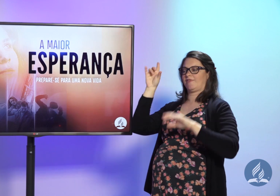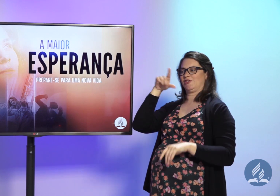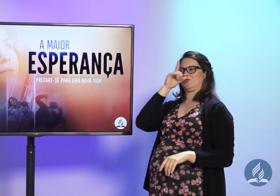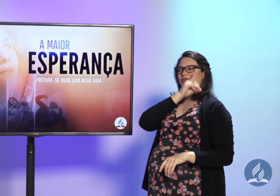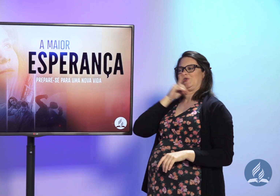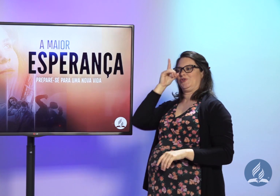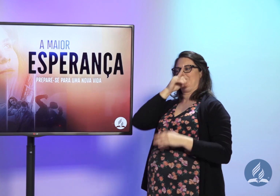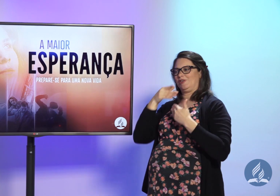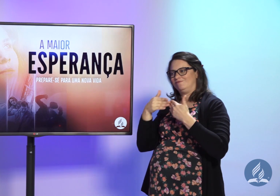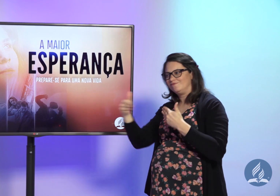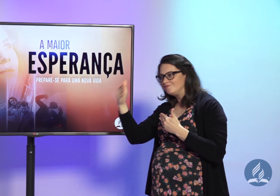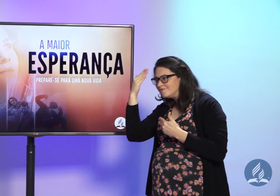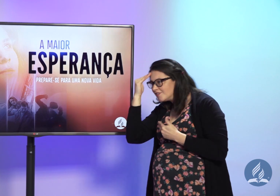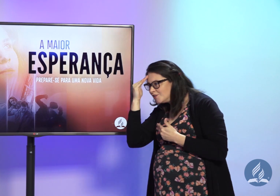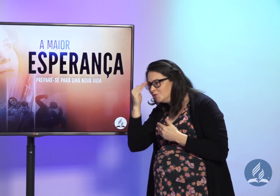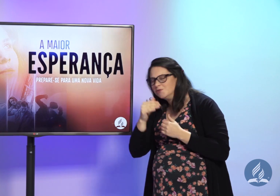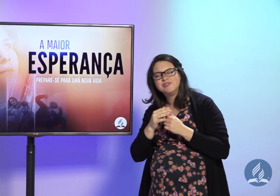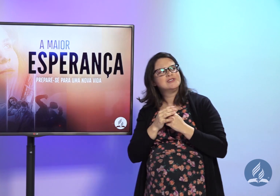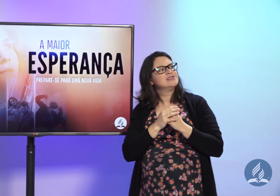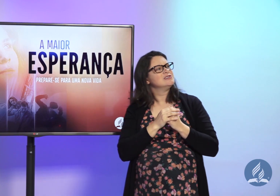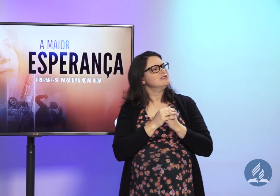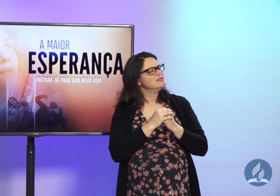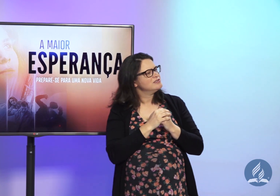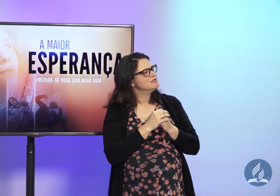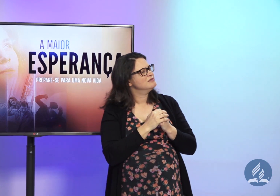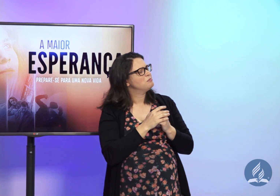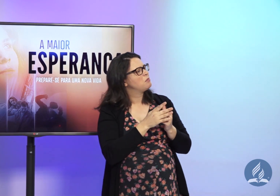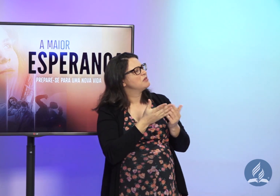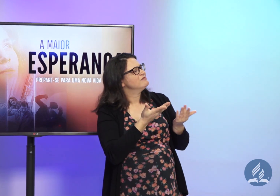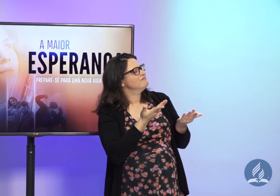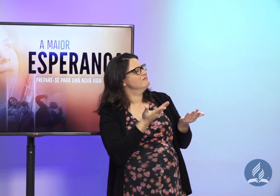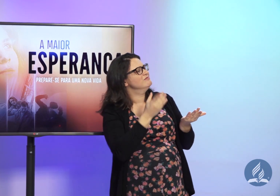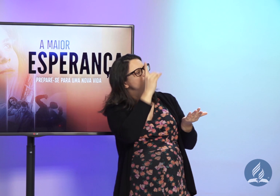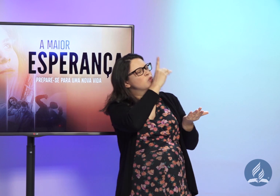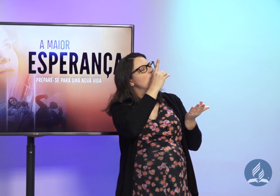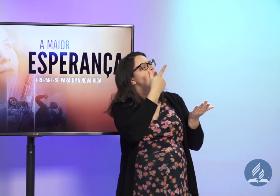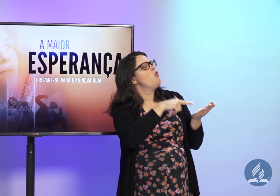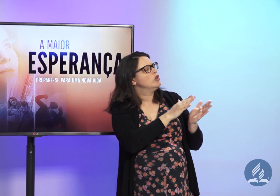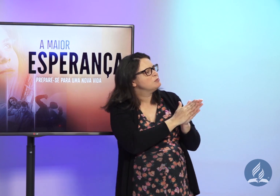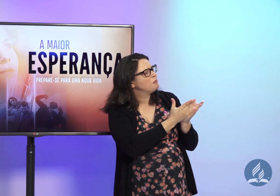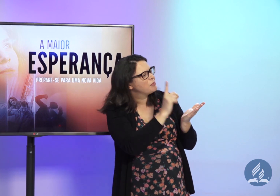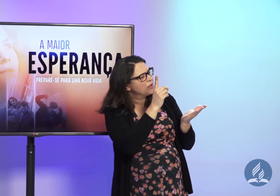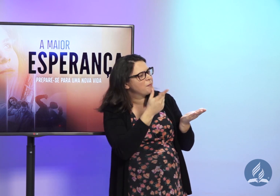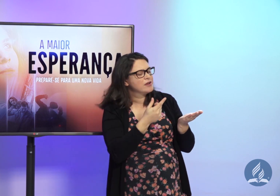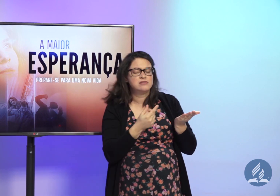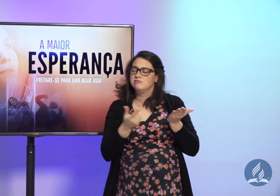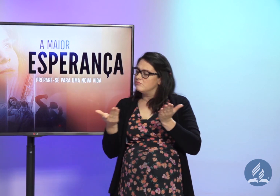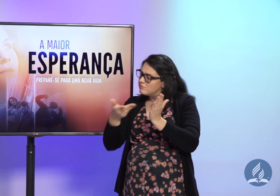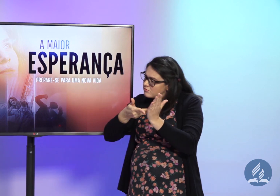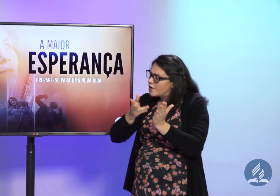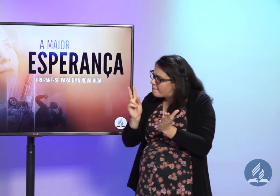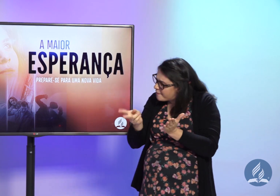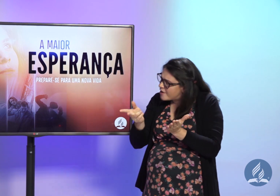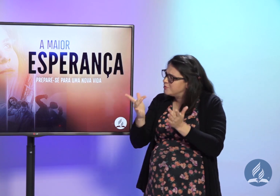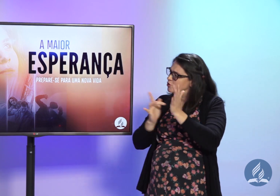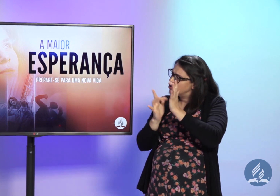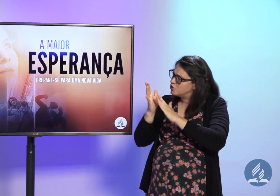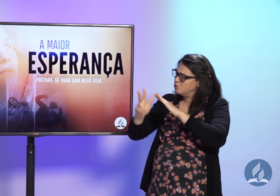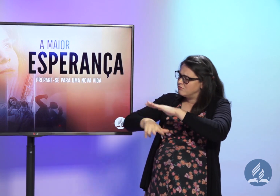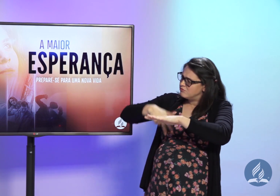o domingo é o dia especial, é o dia da ressurreição de Jesus. E esse personagem da nossa história perguntou: tá, mas me